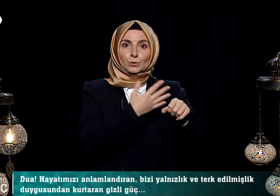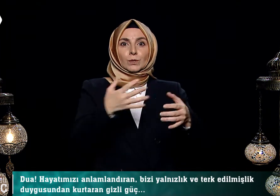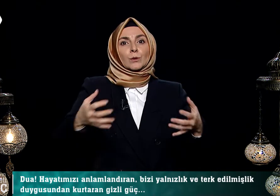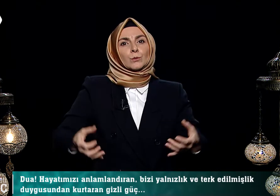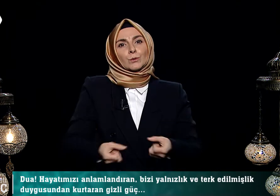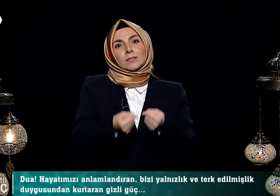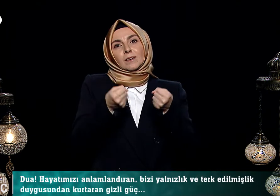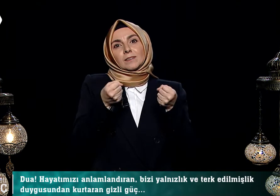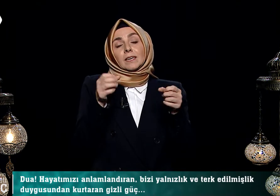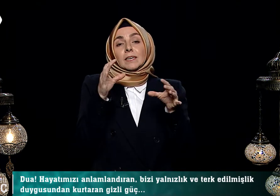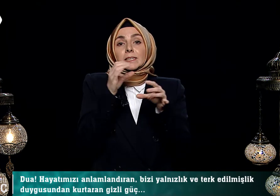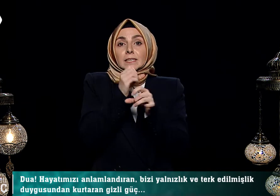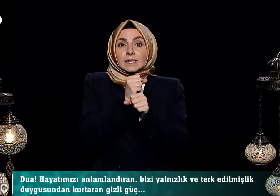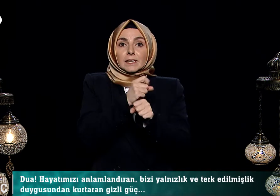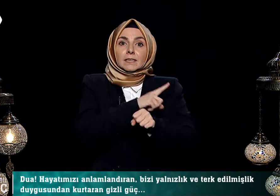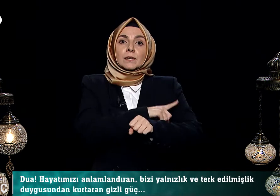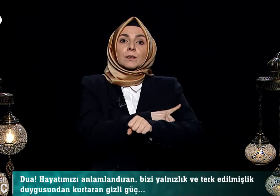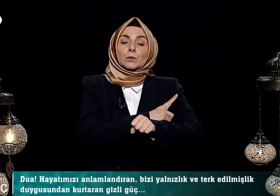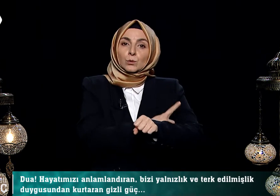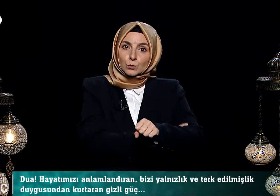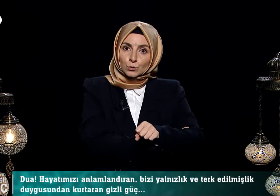duygusundan kurtaran gizli güç.